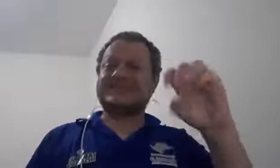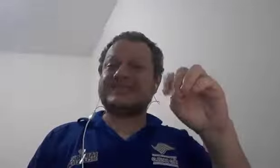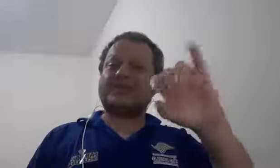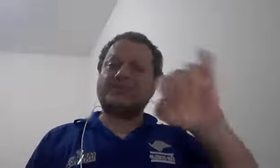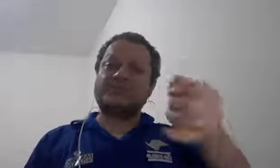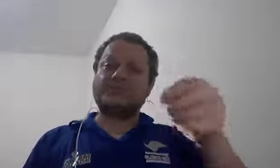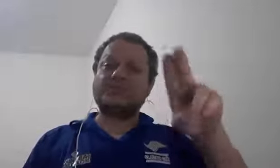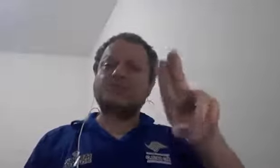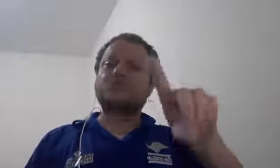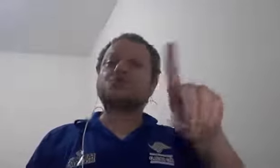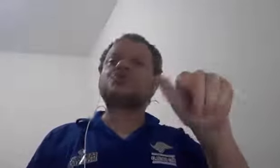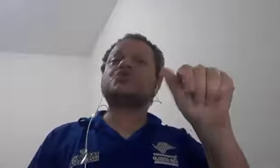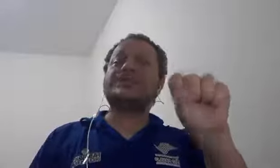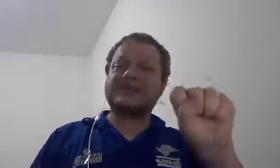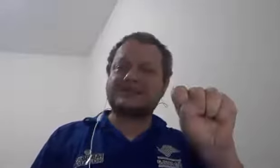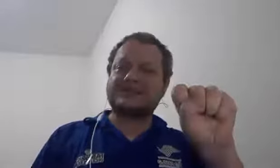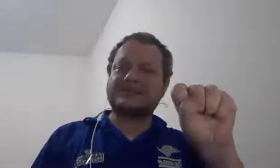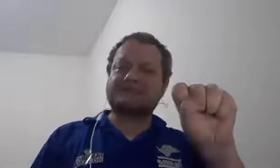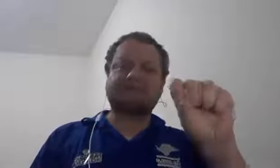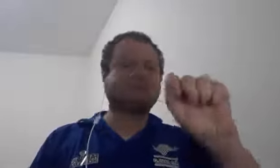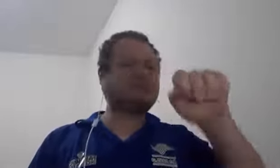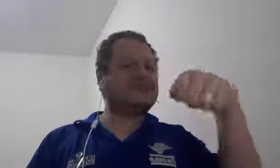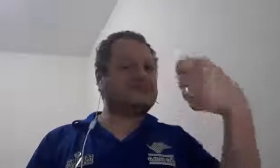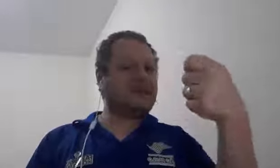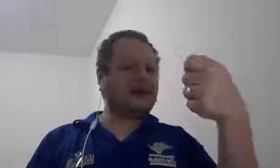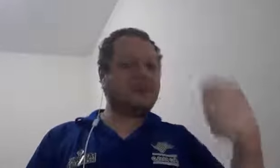São Judas. Sinal.